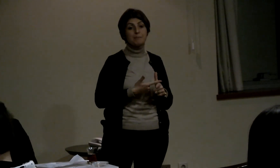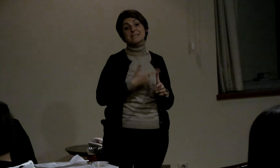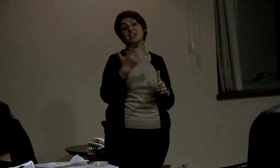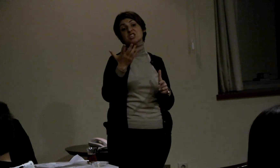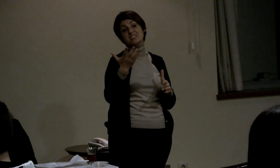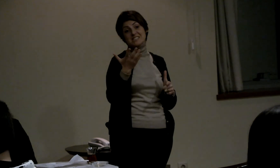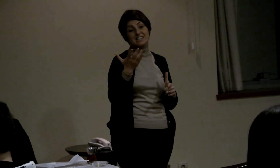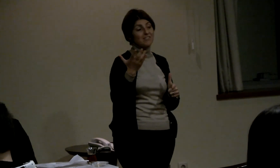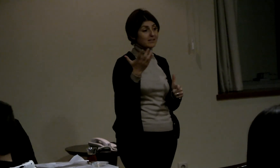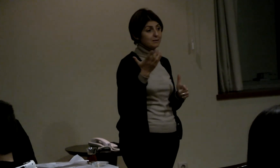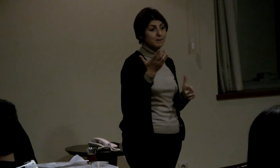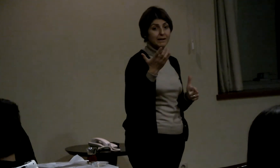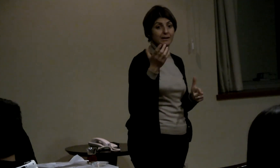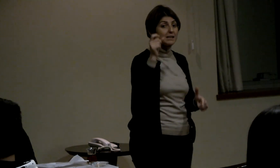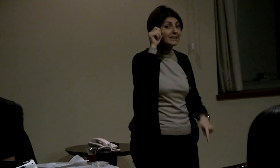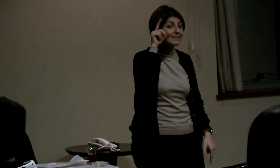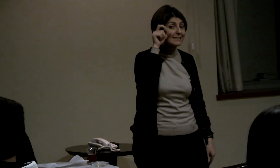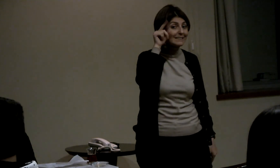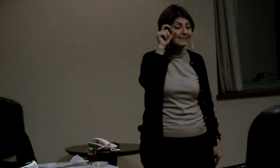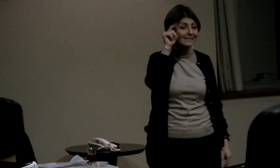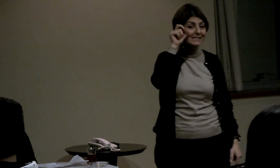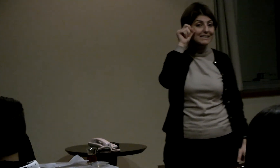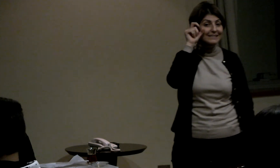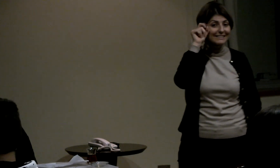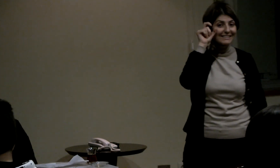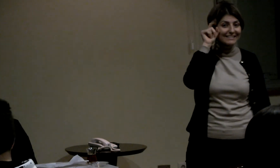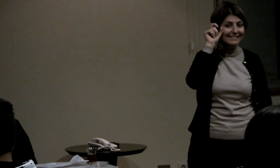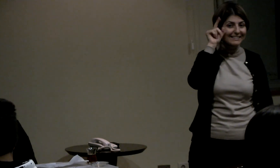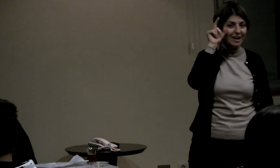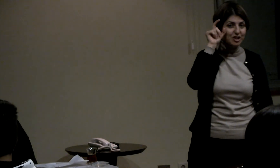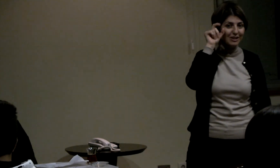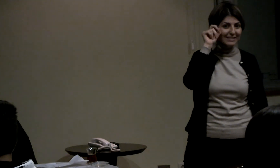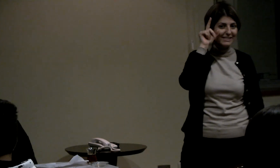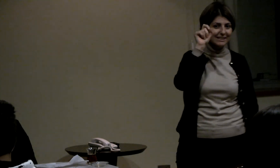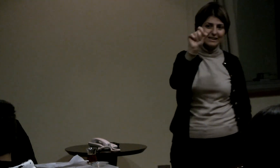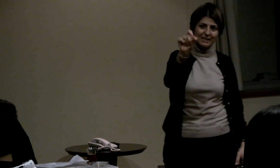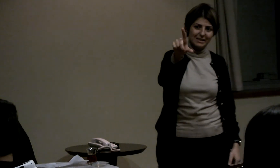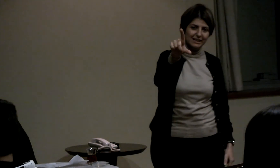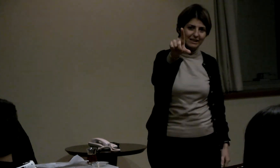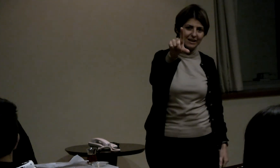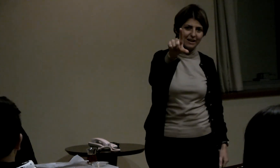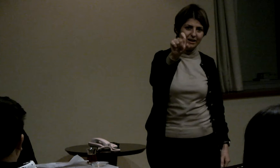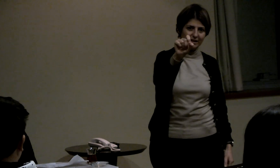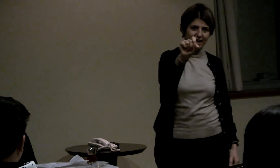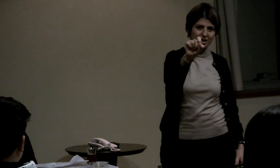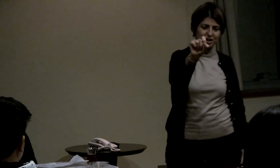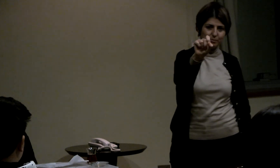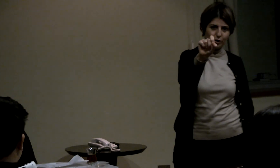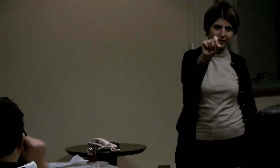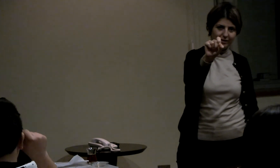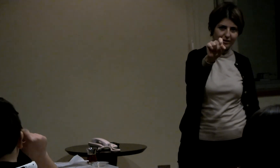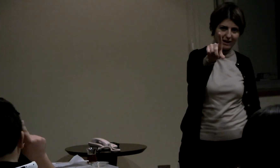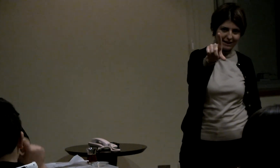mesela yıldızları var değil mi? Yıldız, kaç yıldızlı? Karşıya böyle, heh,